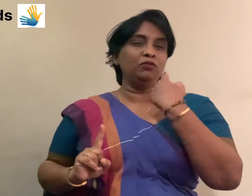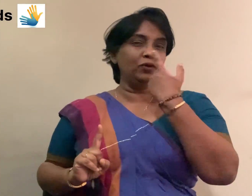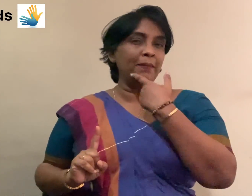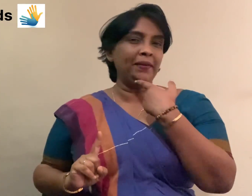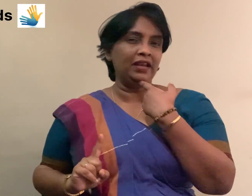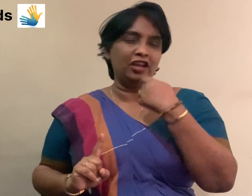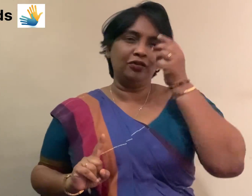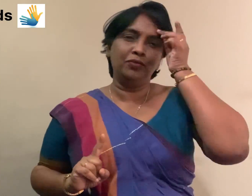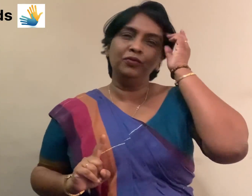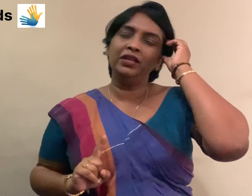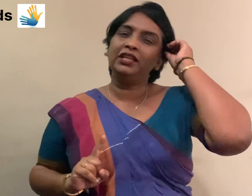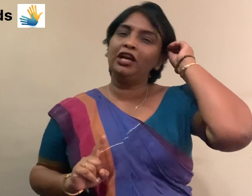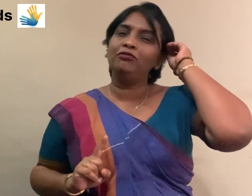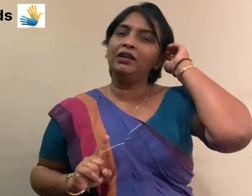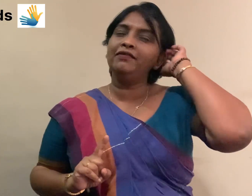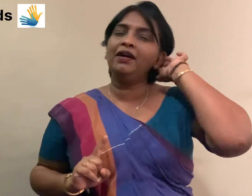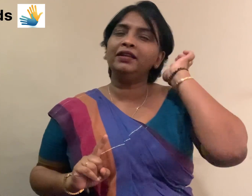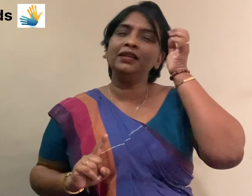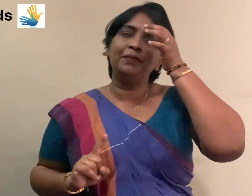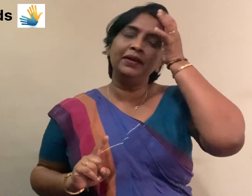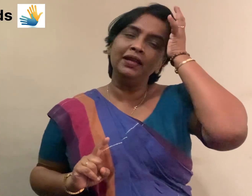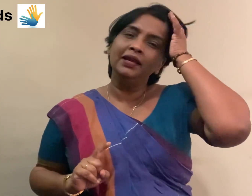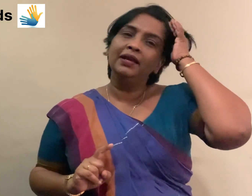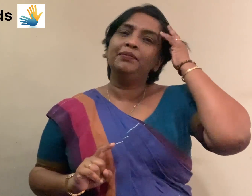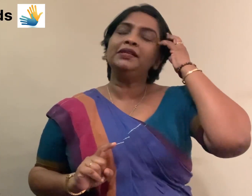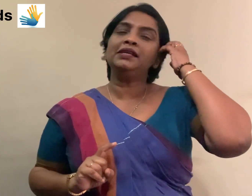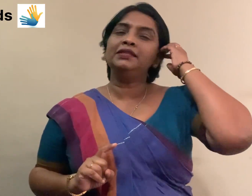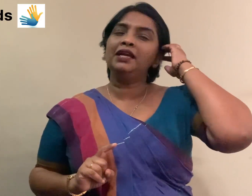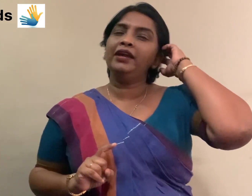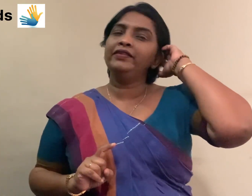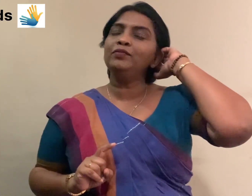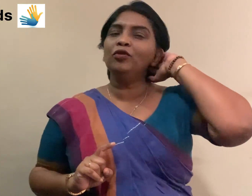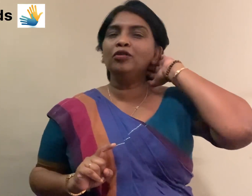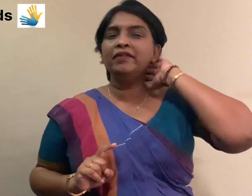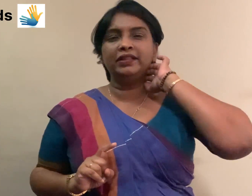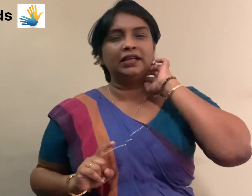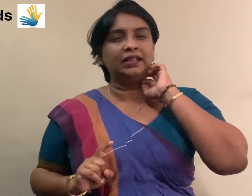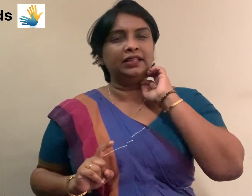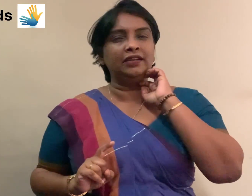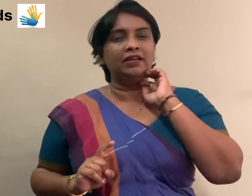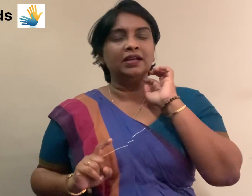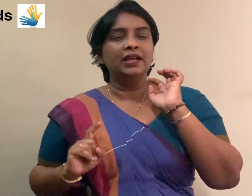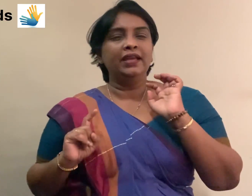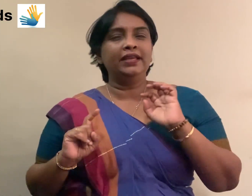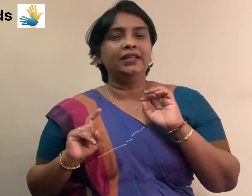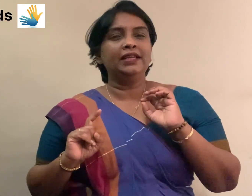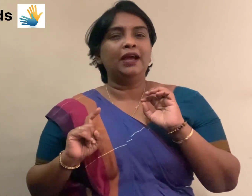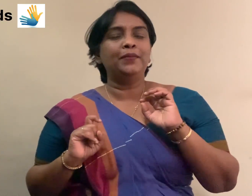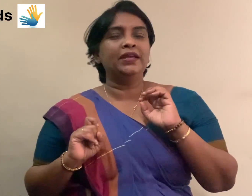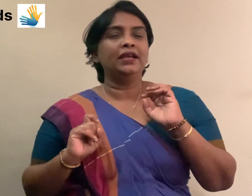මූණෙන් පෙන්නන මූණ ඉරියව්ව අනිවාර්යෙන් අපිට මේ සංඥාවේදී බොහොම වැදගත් වෙනවා. ඒ කියන්නේ අපි